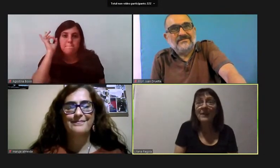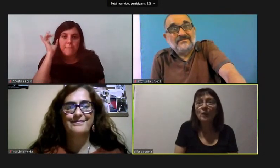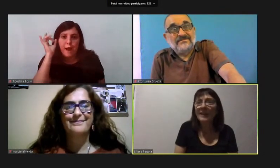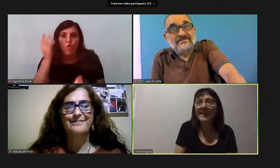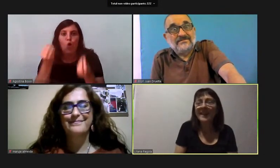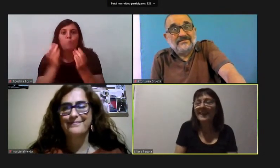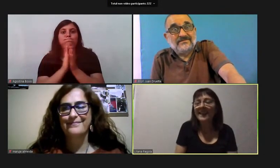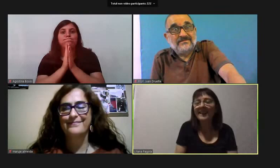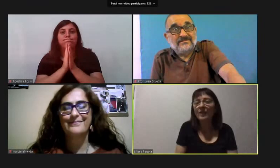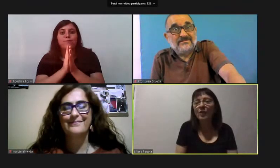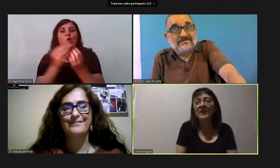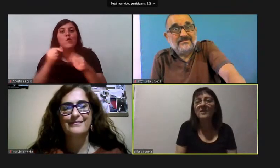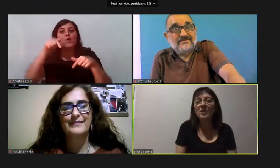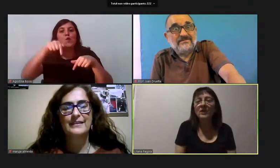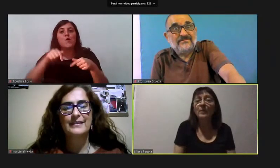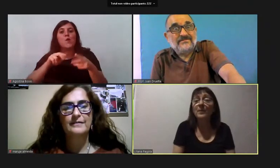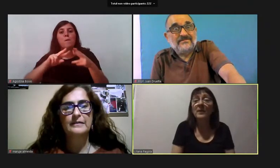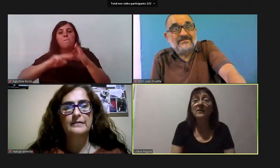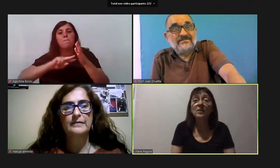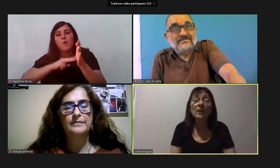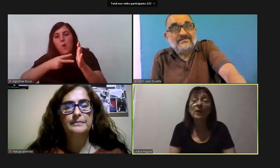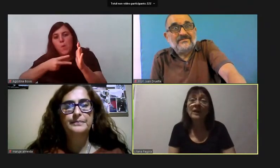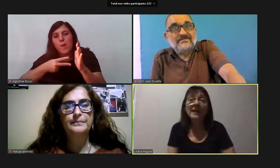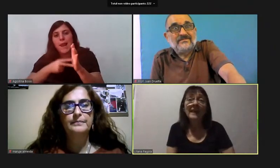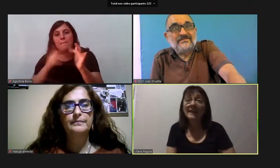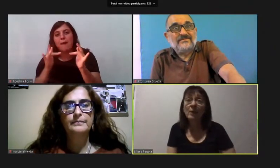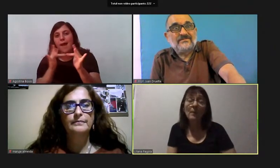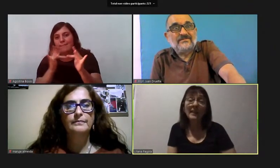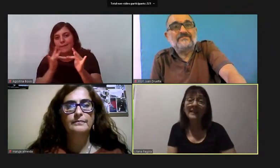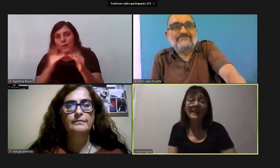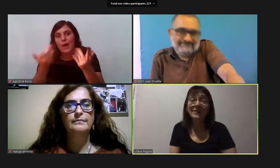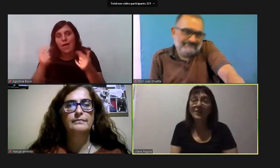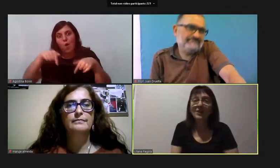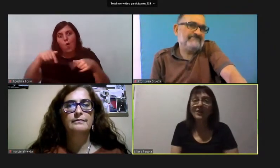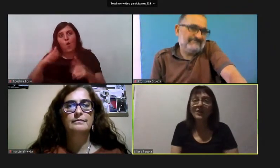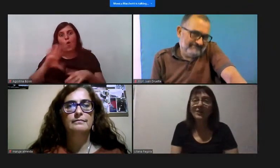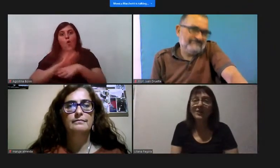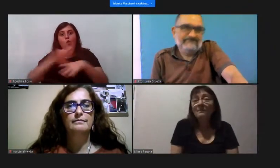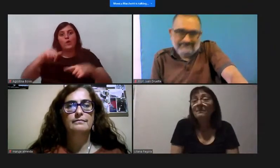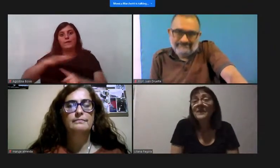la virtualidad y en este contexto que estamos viviendo. Bueno, estamos aprendiendo.